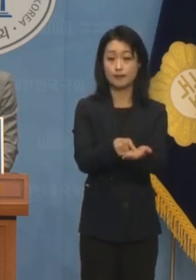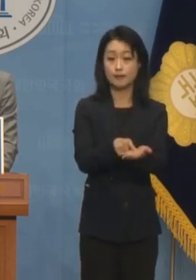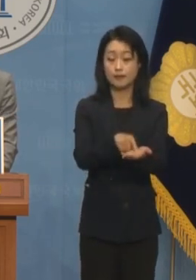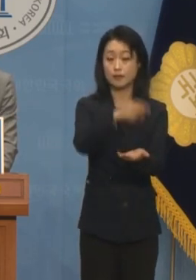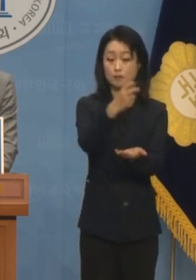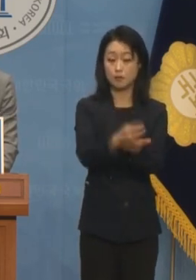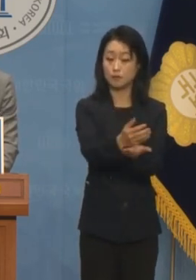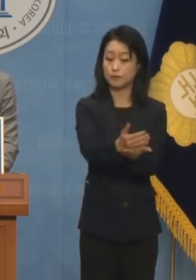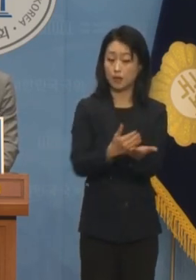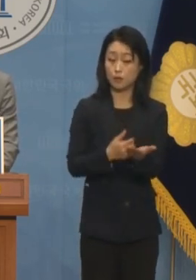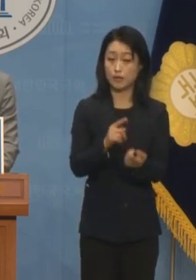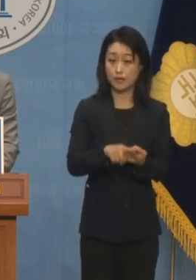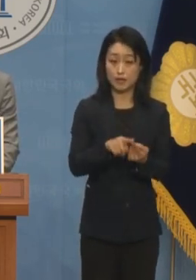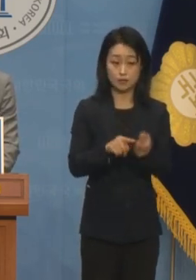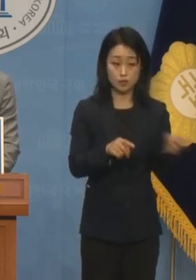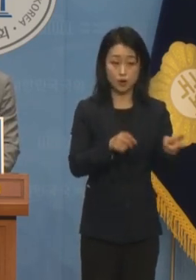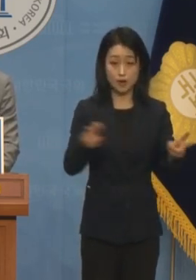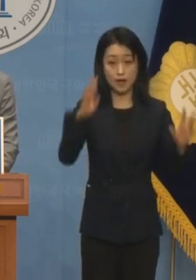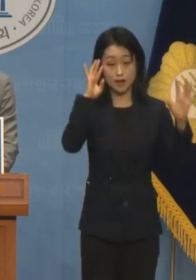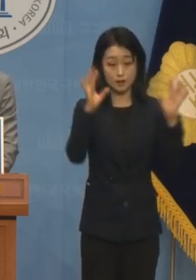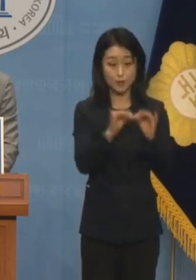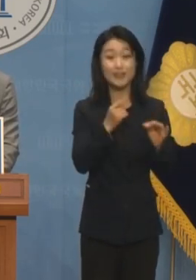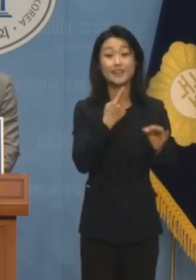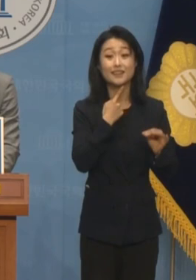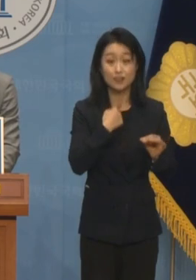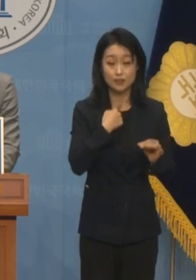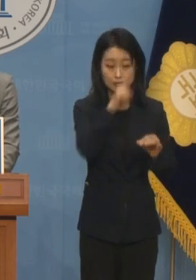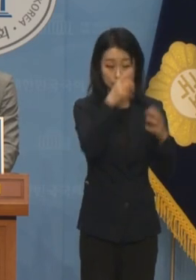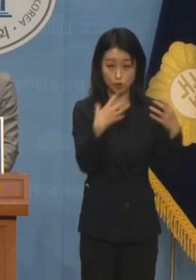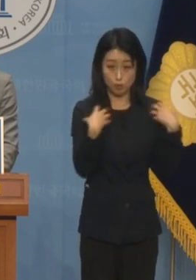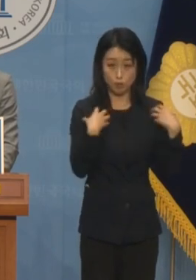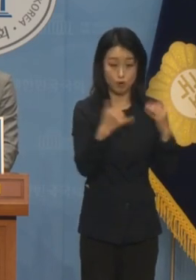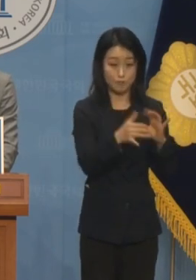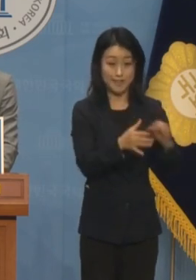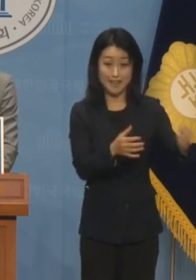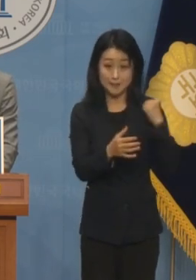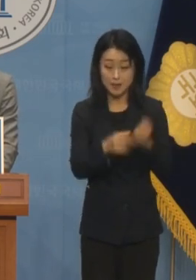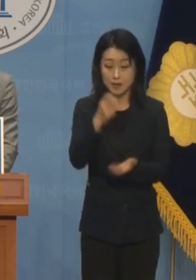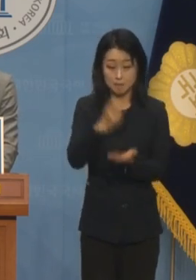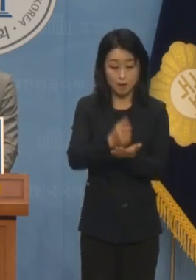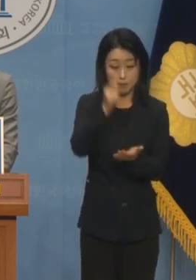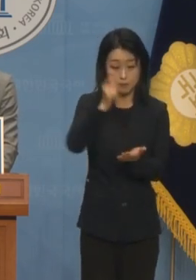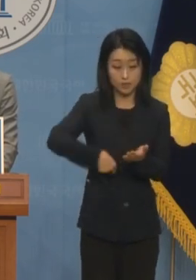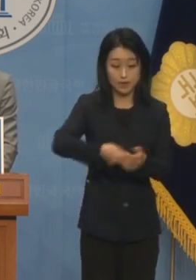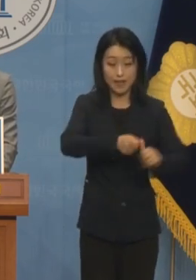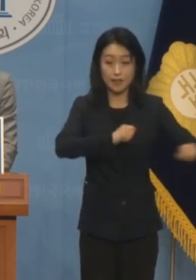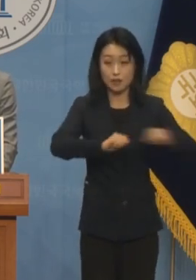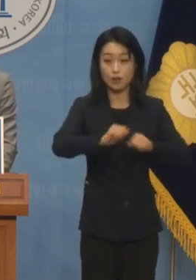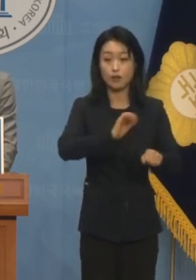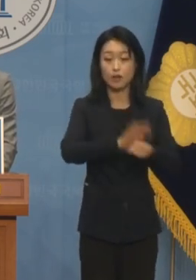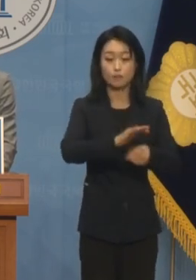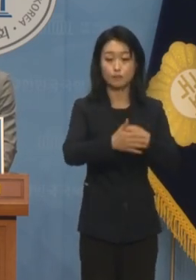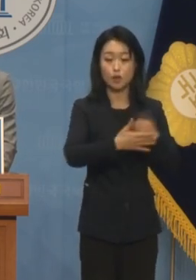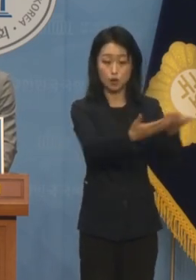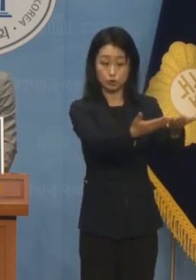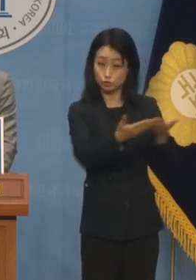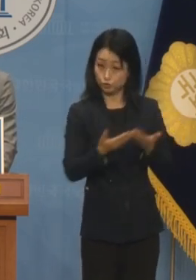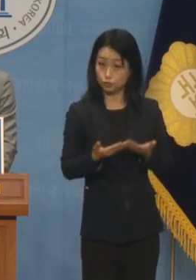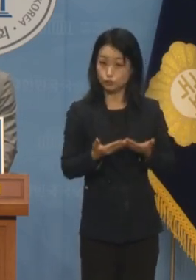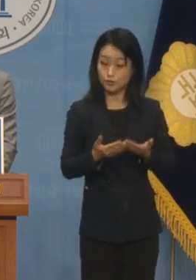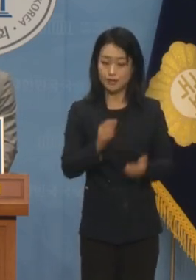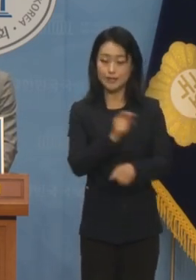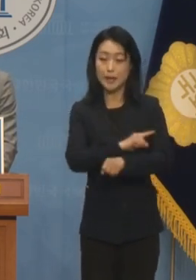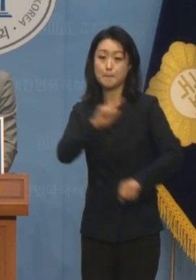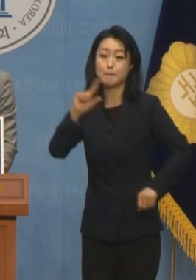법안 내용에 대해 여야 이견이 없다고 했던 국민의힘과 정부는 법안 처리에 적극 협조해서 가장